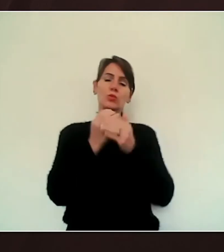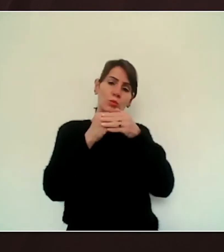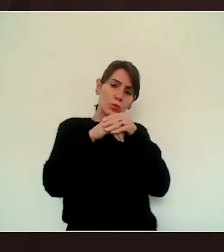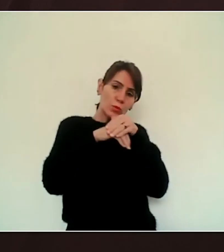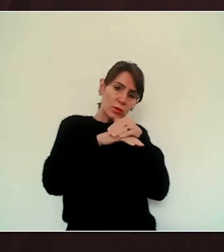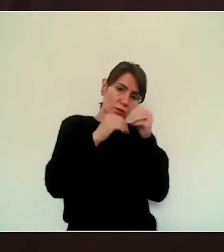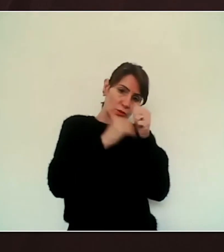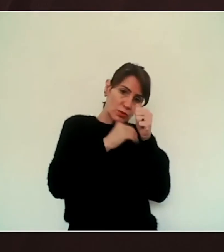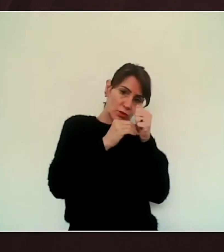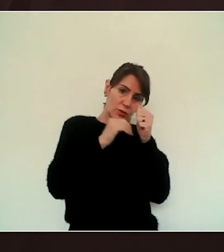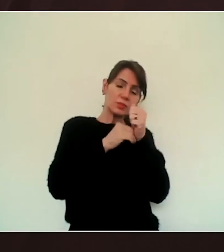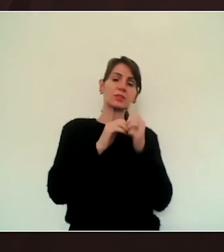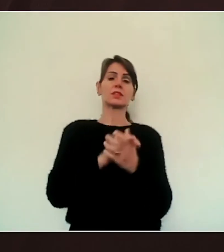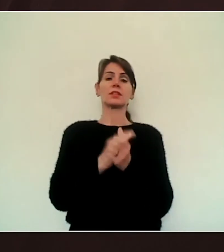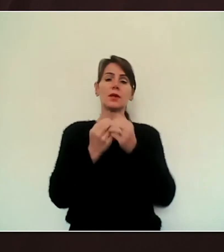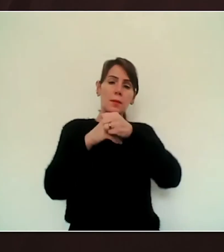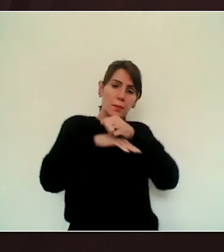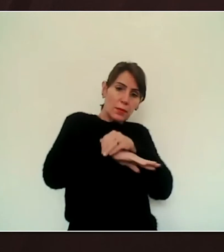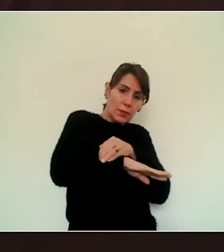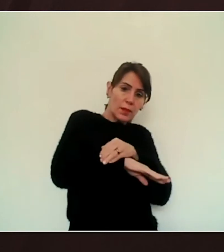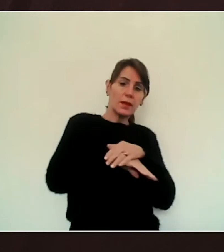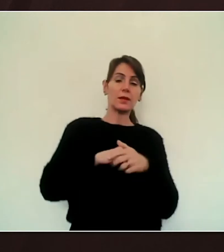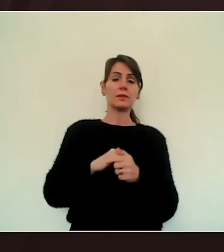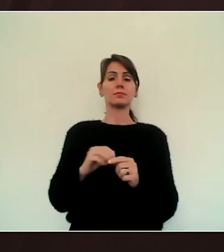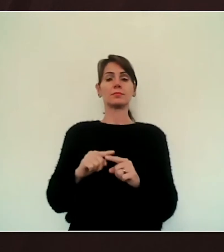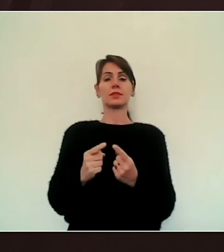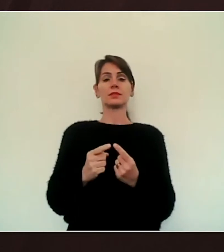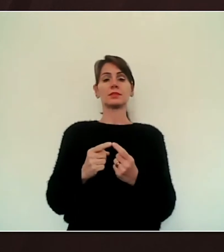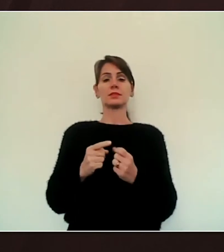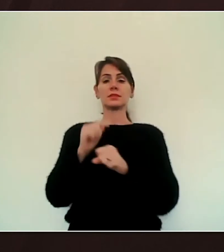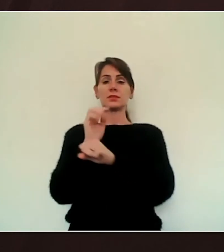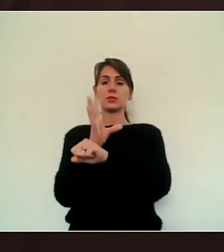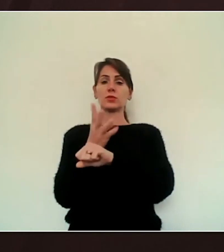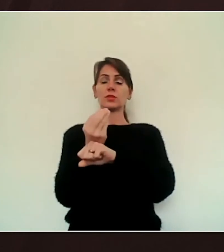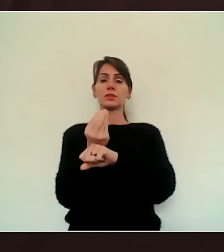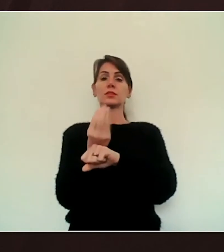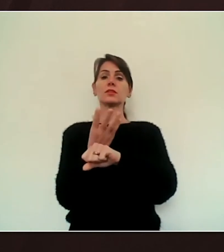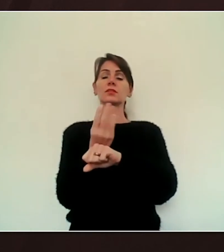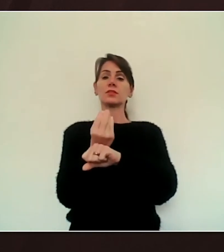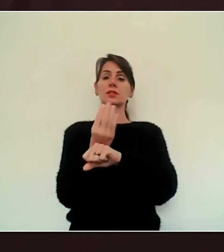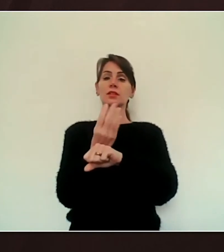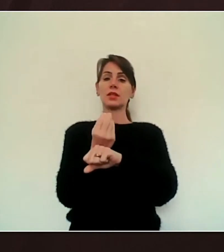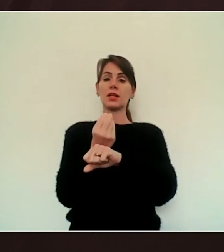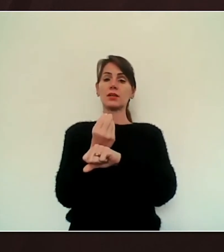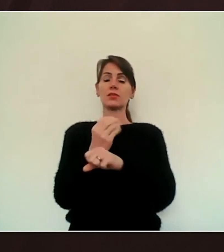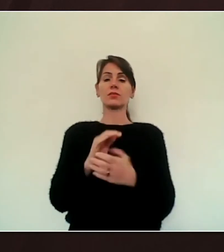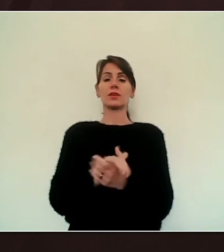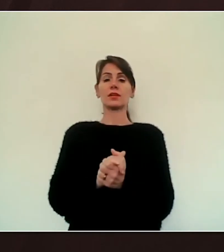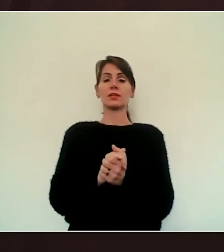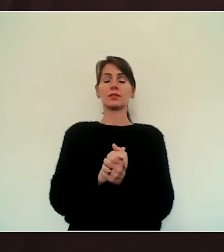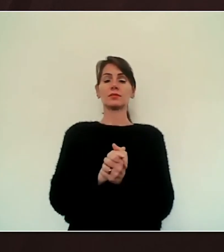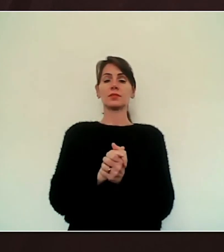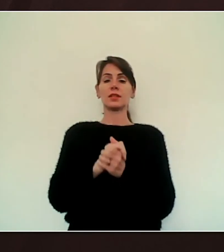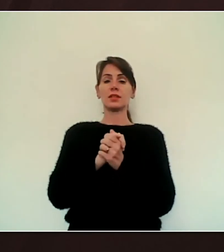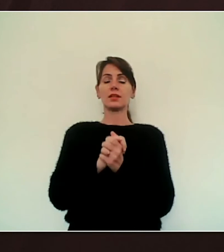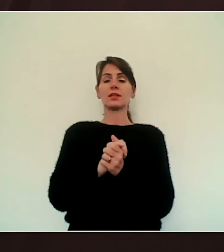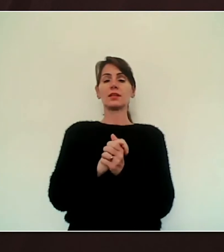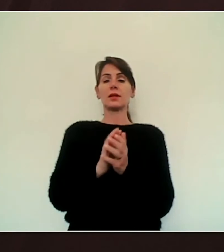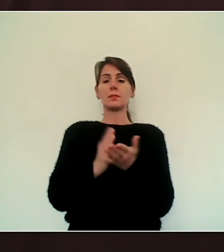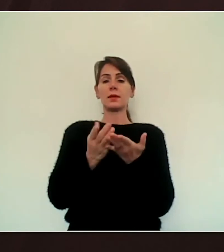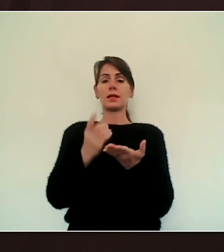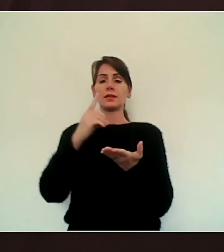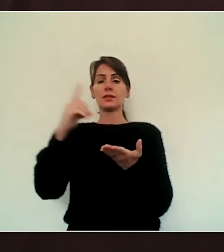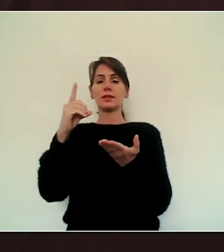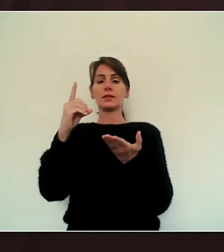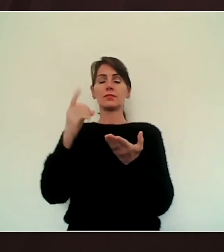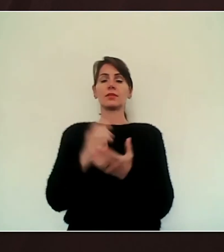ficou trancada. E com a igreja em Filadélfia, irmãos, essa palavra voltou, essa fonte única da palavra voltou